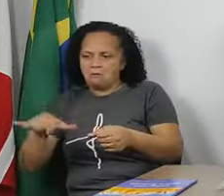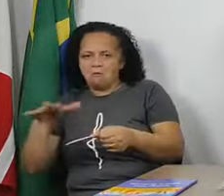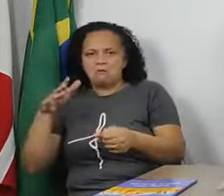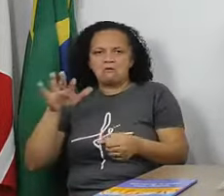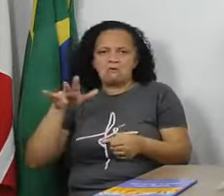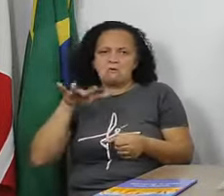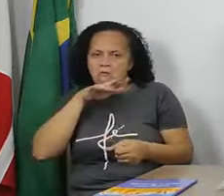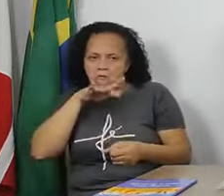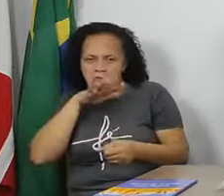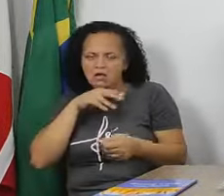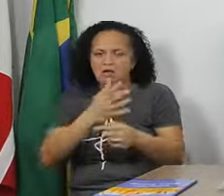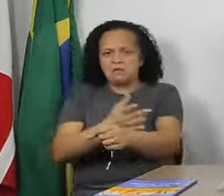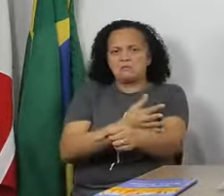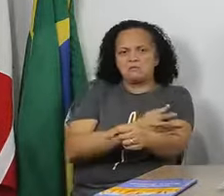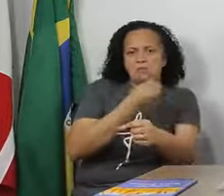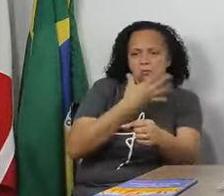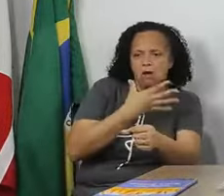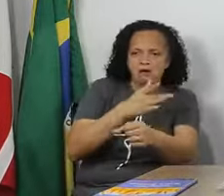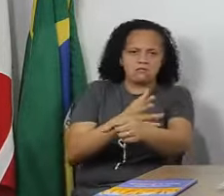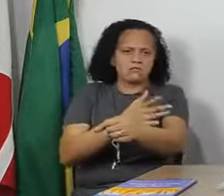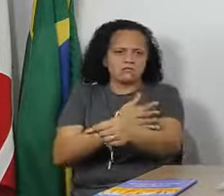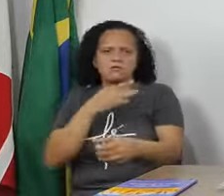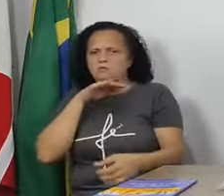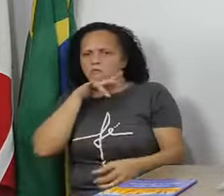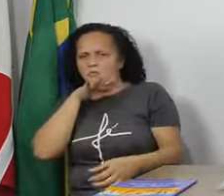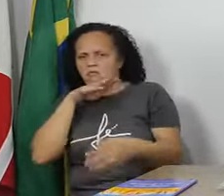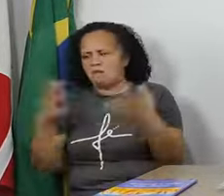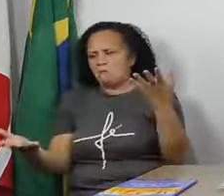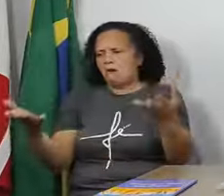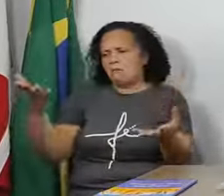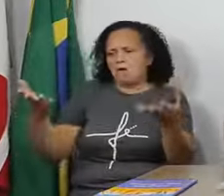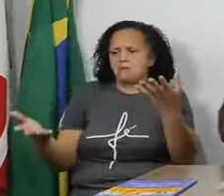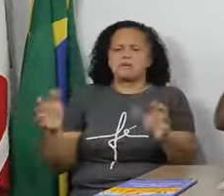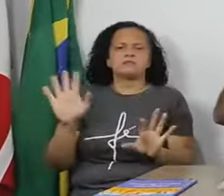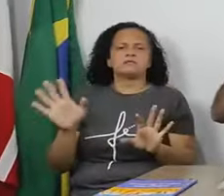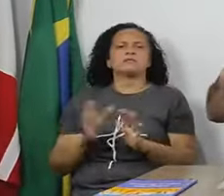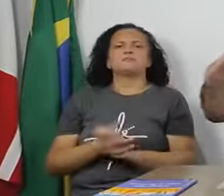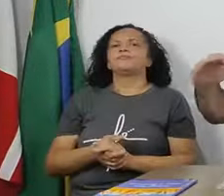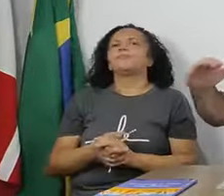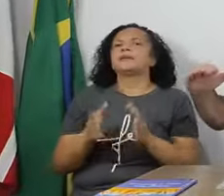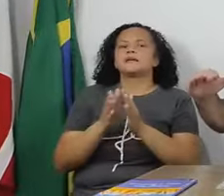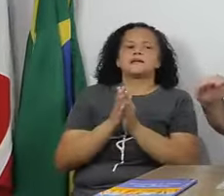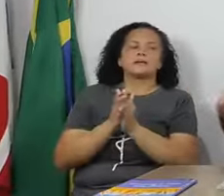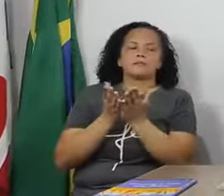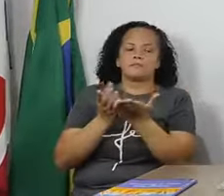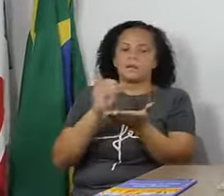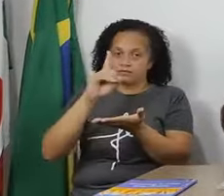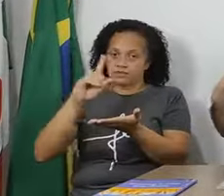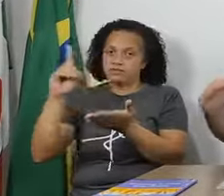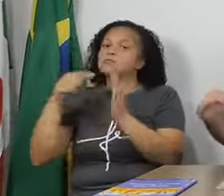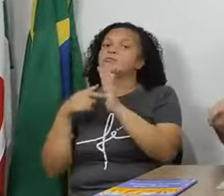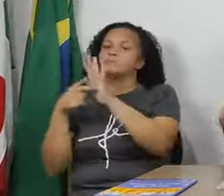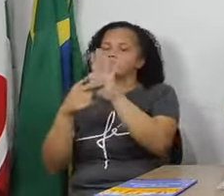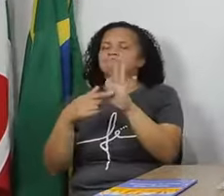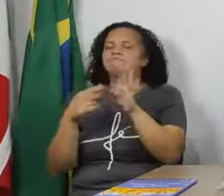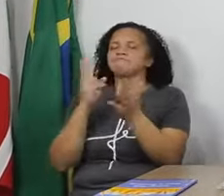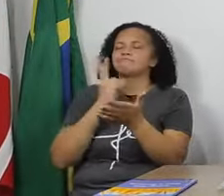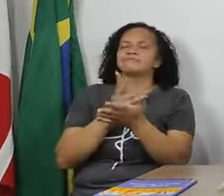que para sempre a palavra de Deus está firmada no céu. Ela está para sempre firmada no